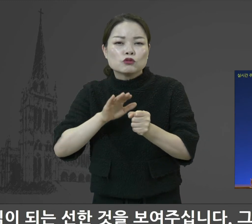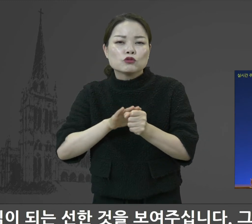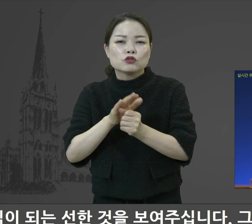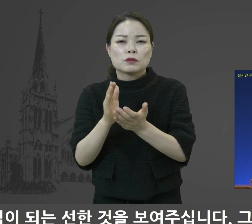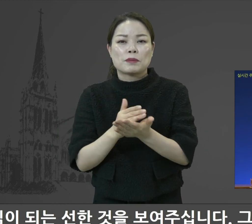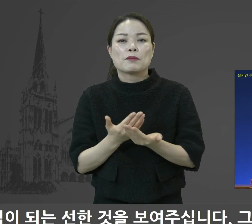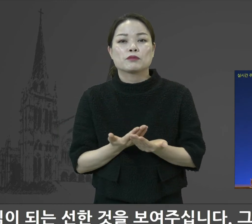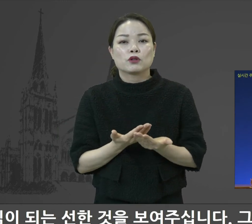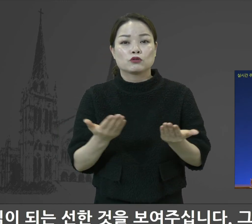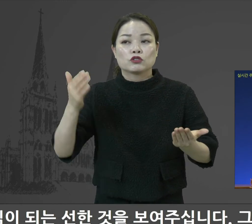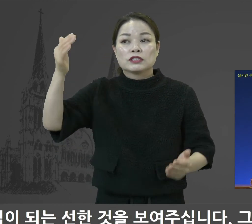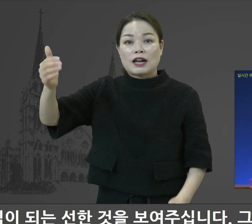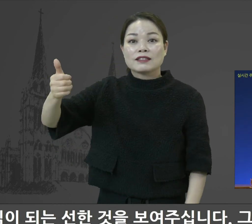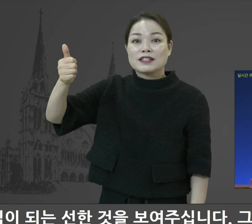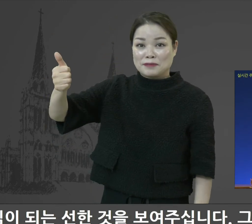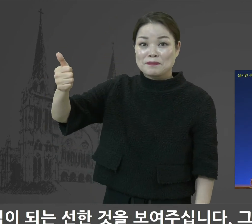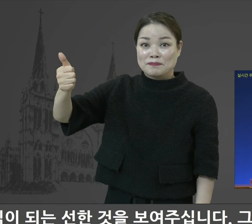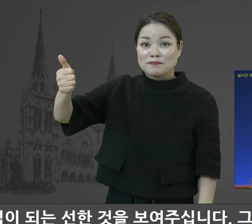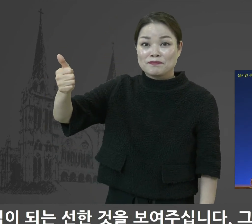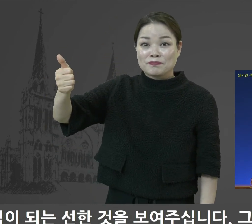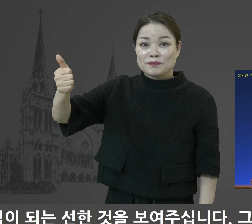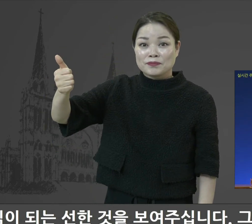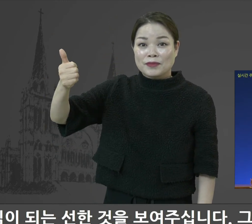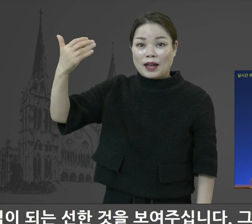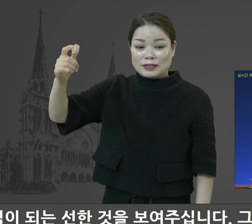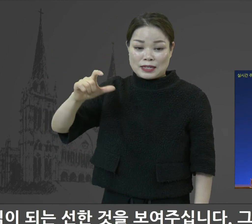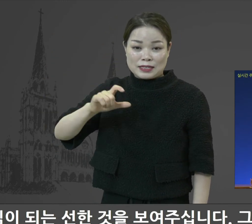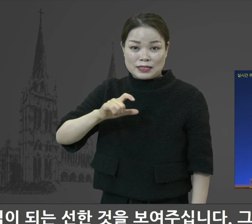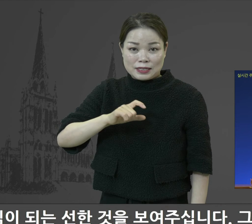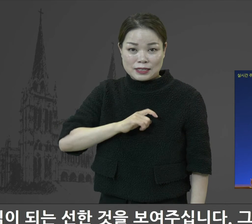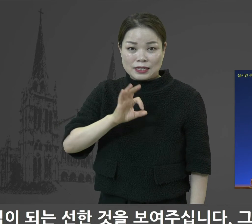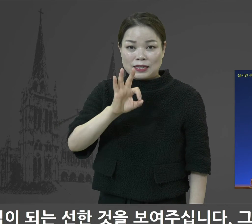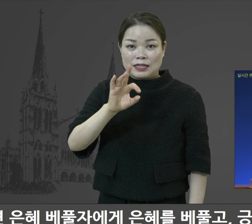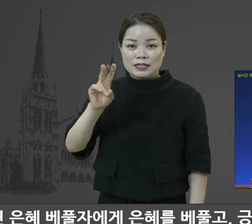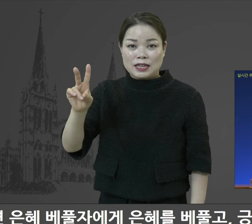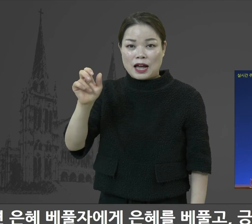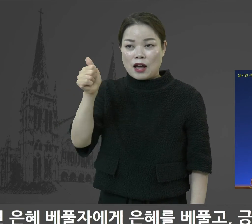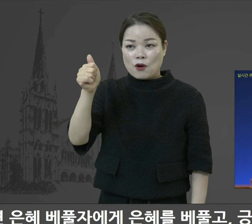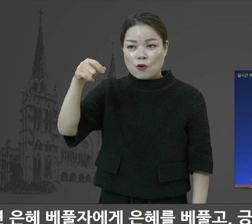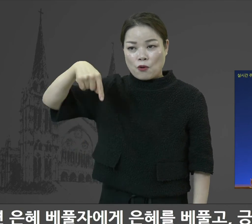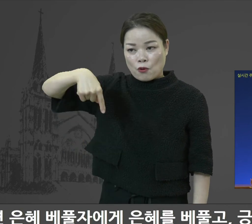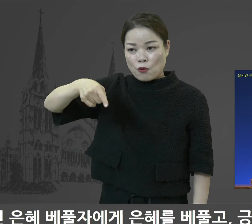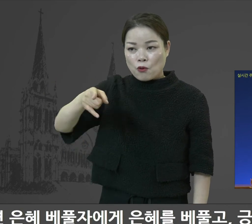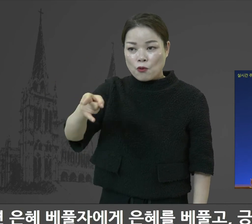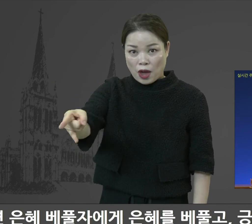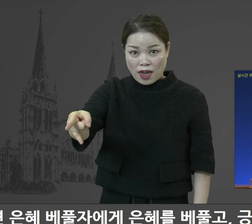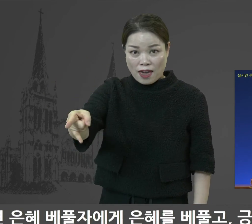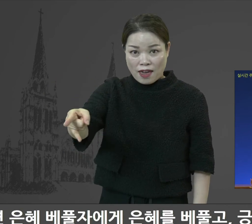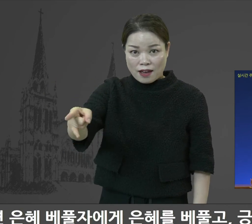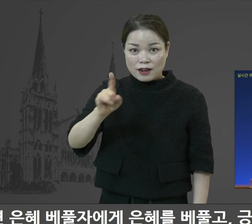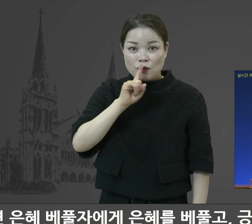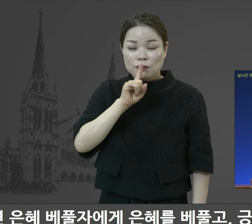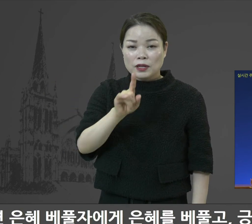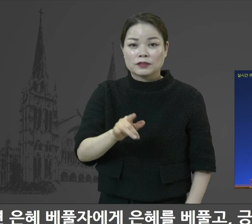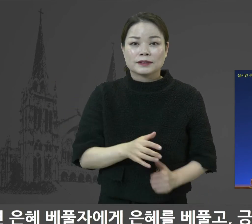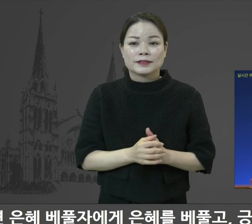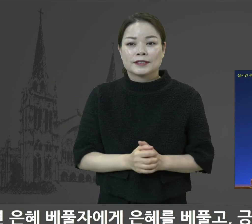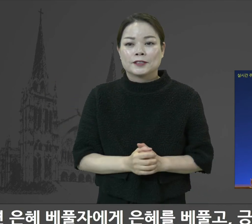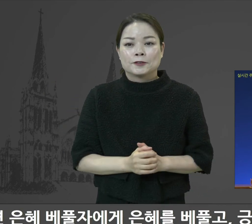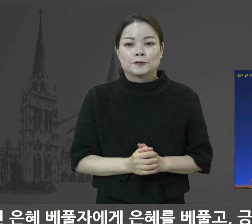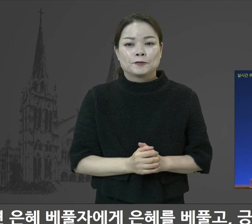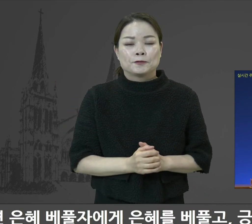베푸는 그 하나님이라는 겁니다. 그 하나님의 이름 야훼, 이거를 가르쳐 주고 있다는